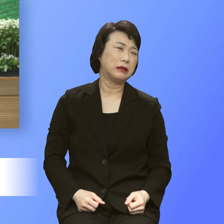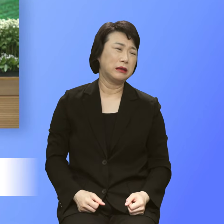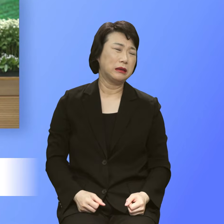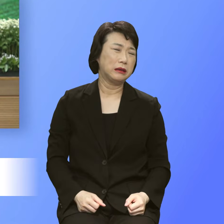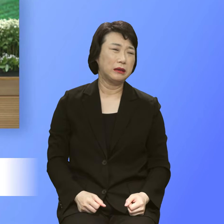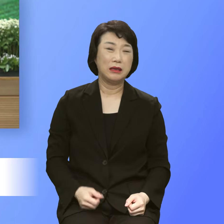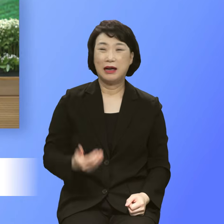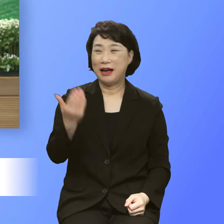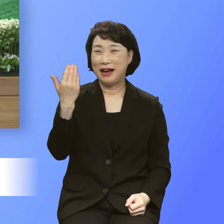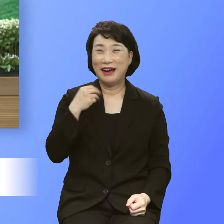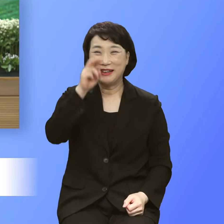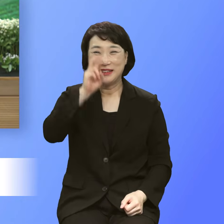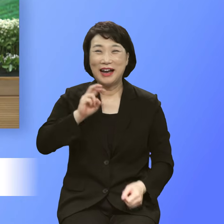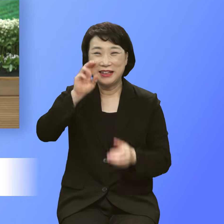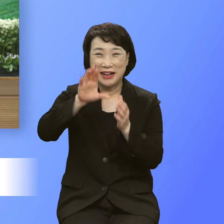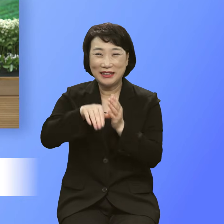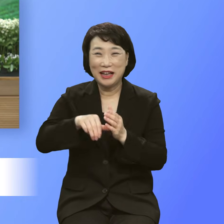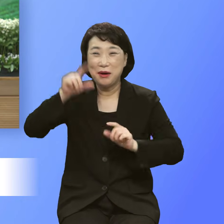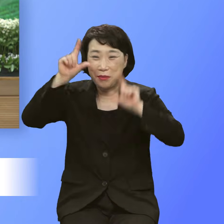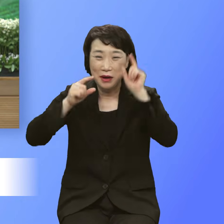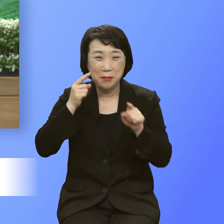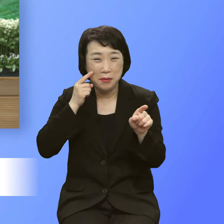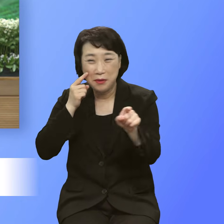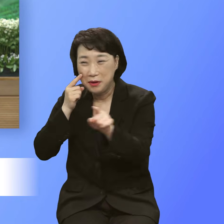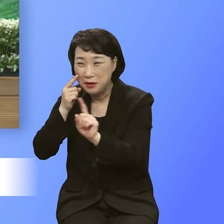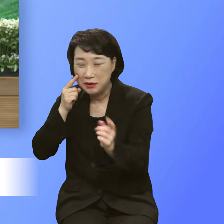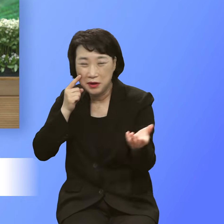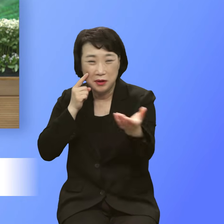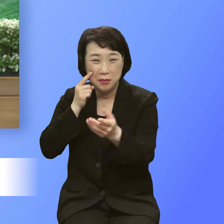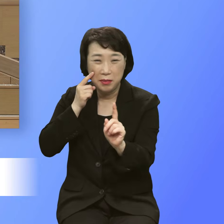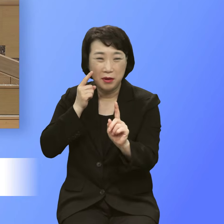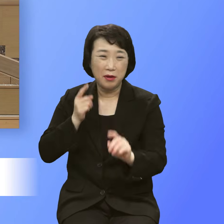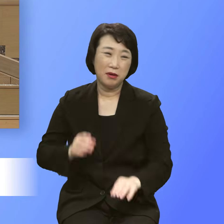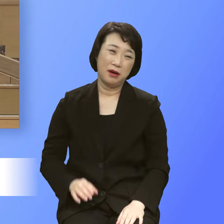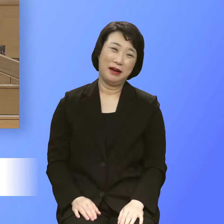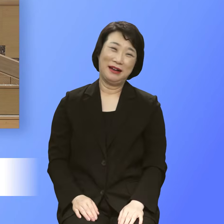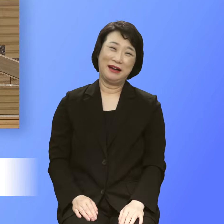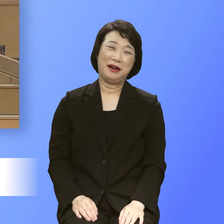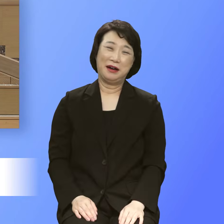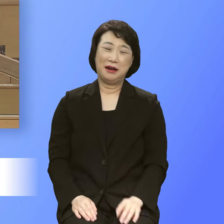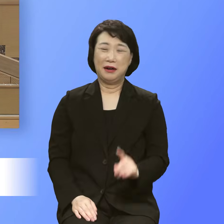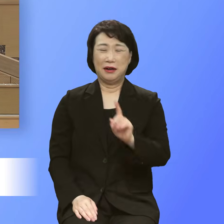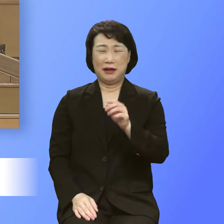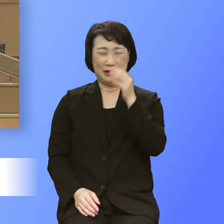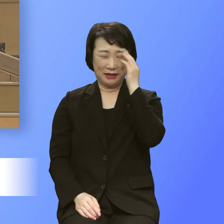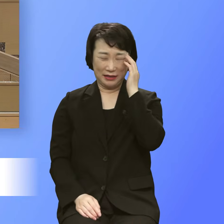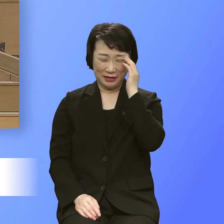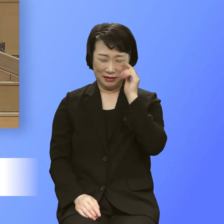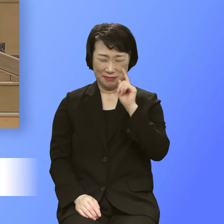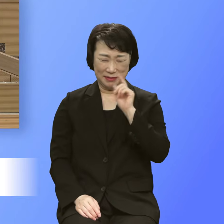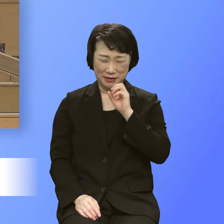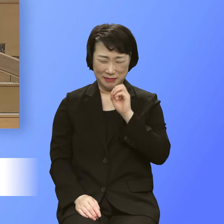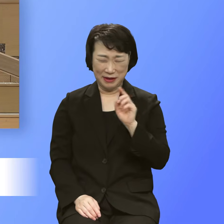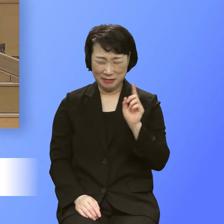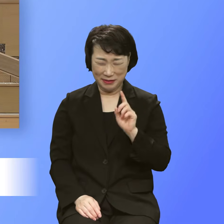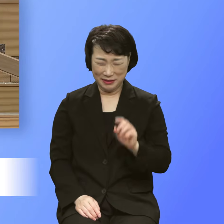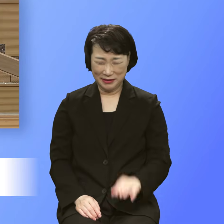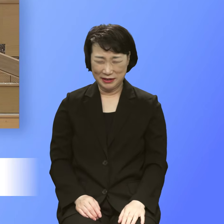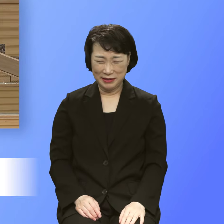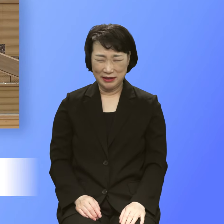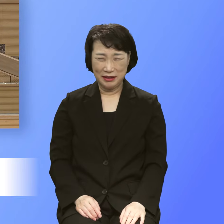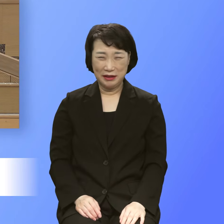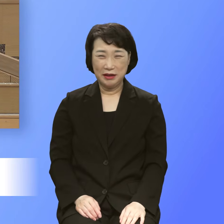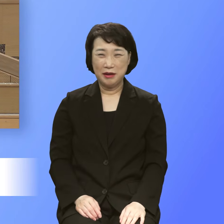아까 찬양할 때도 보니까 그냥 뭐라고 할까 그냥 아니